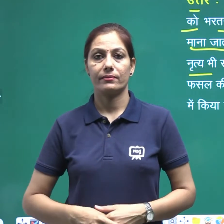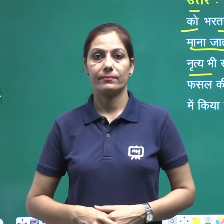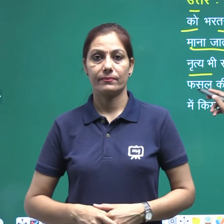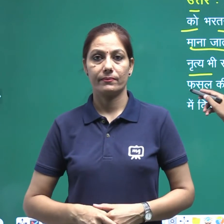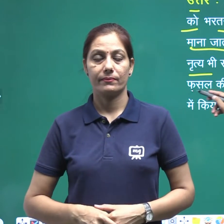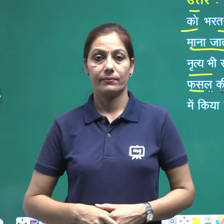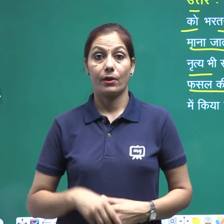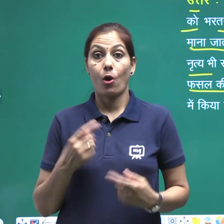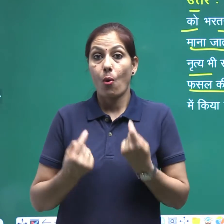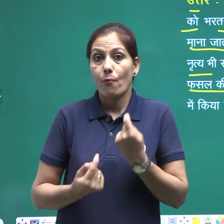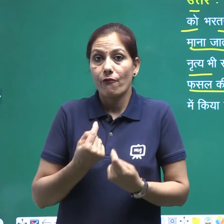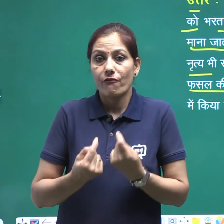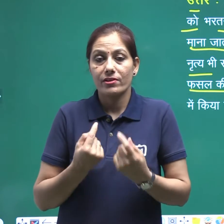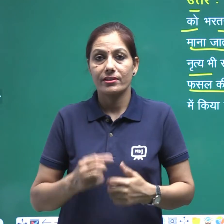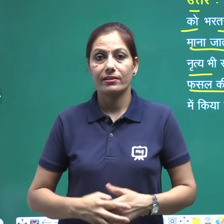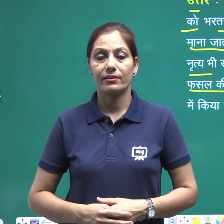फसल की